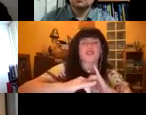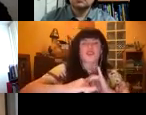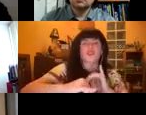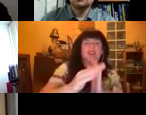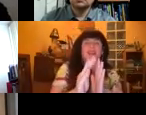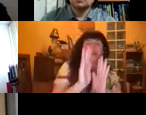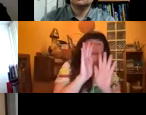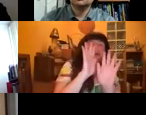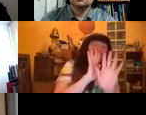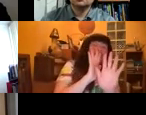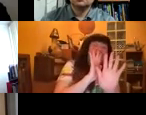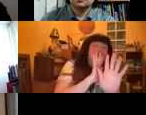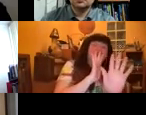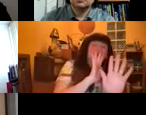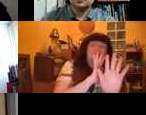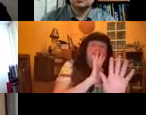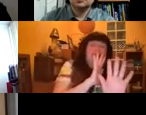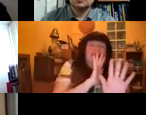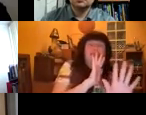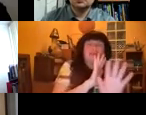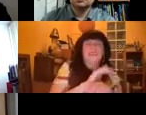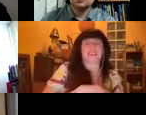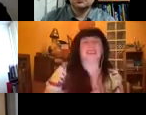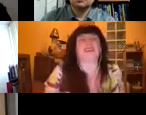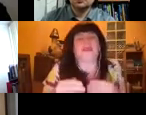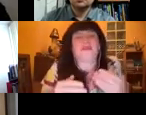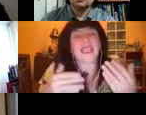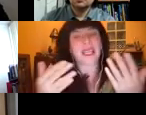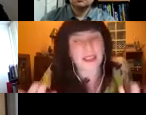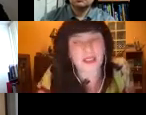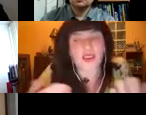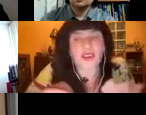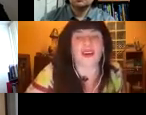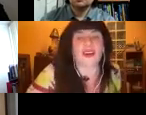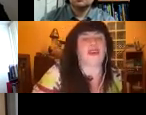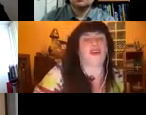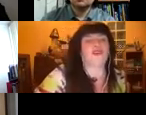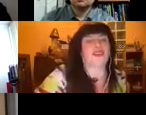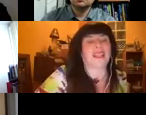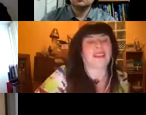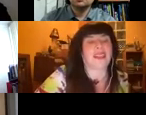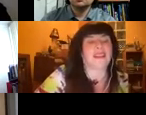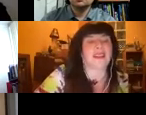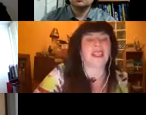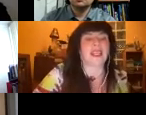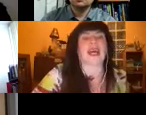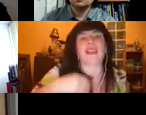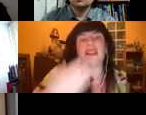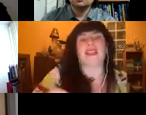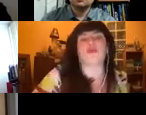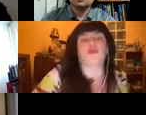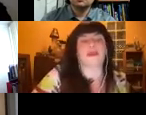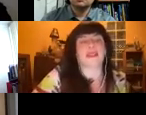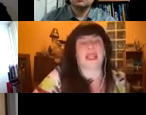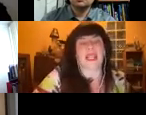la acción, era hacia atrás, es hacia atrás, y más inclinación, los señantes tienden a